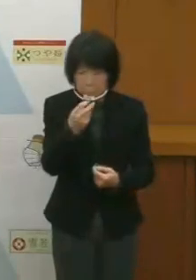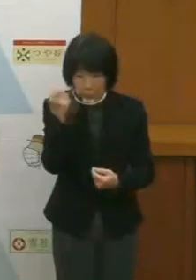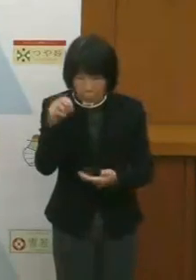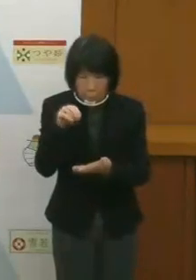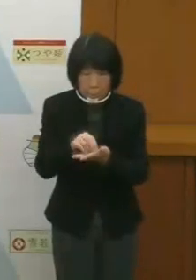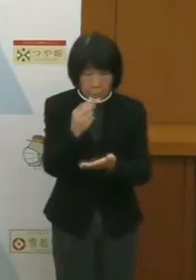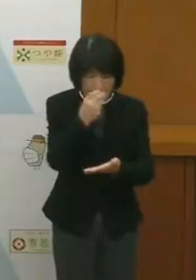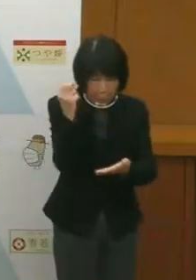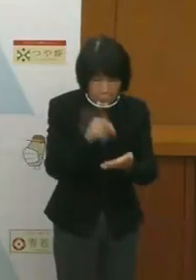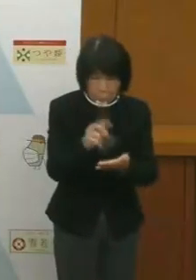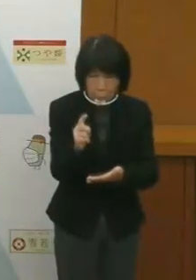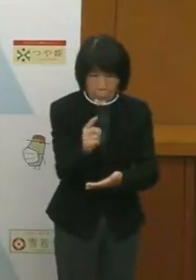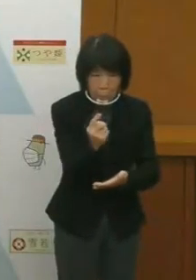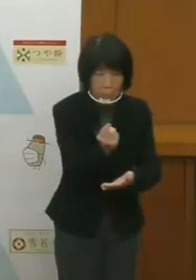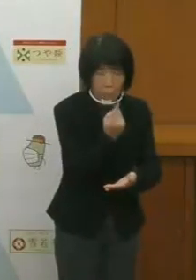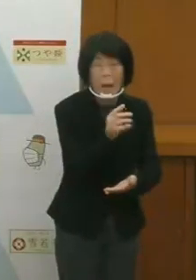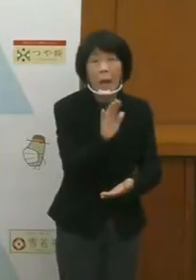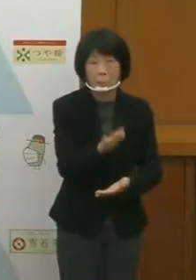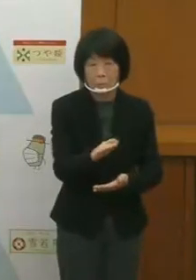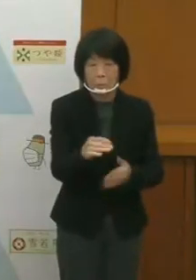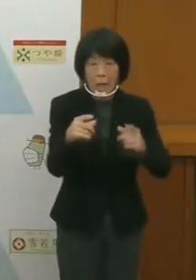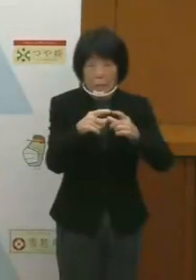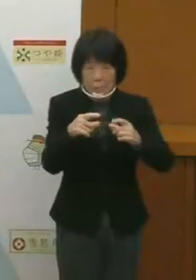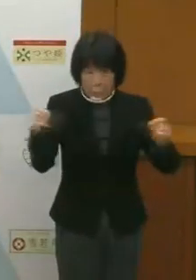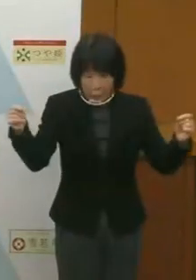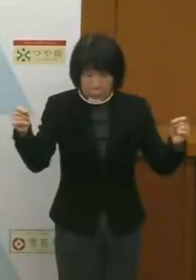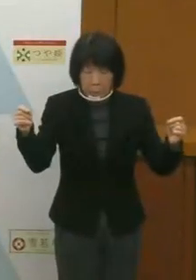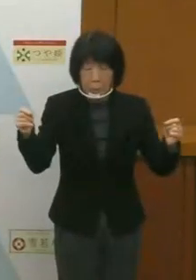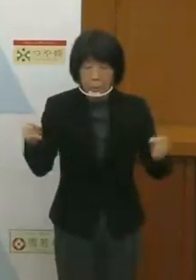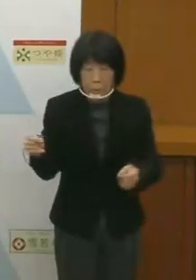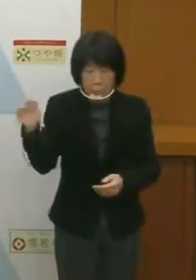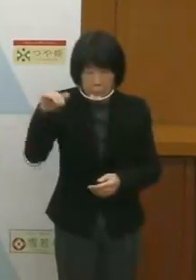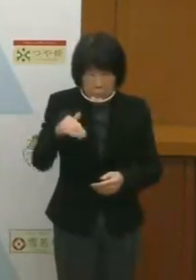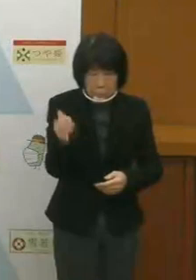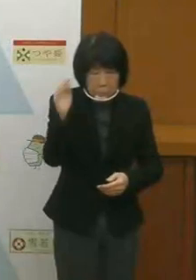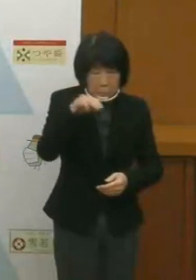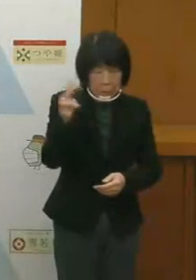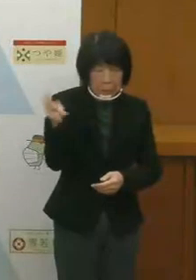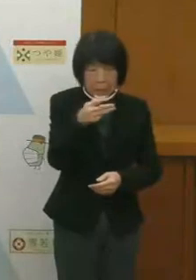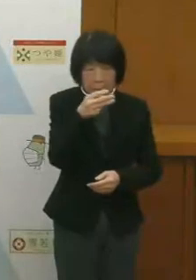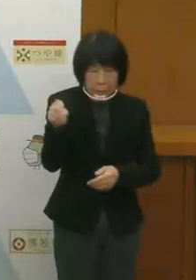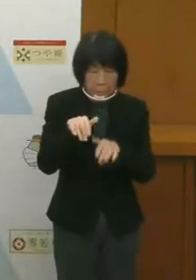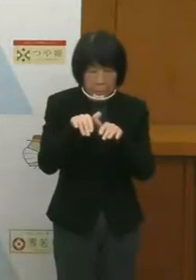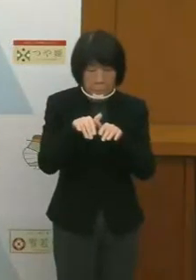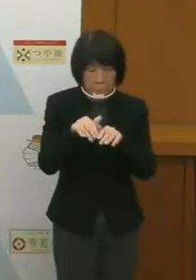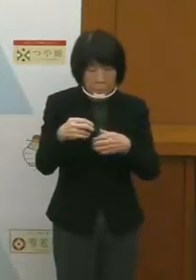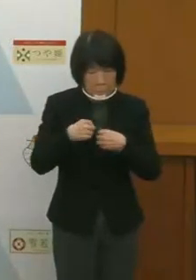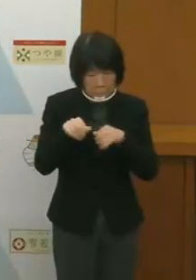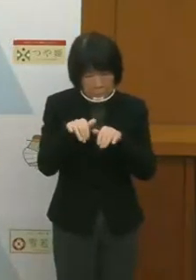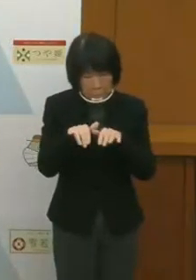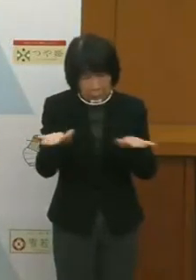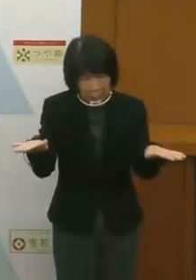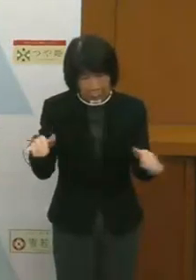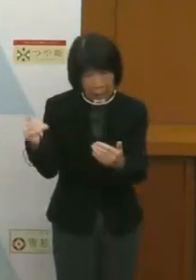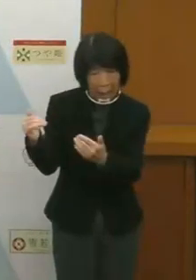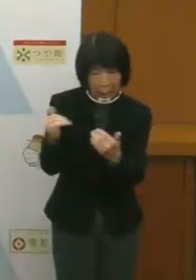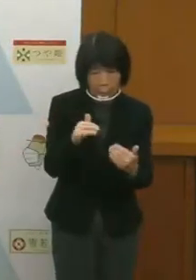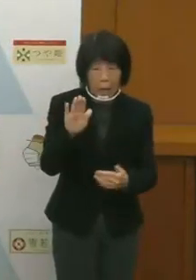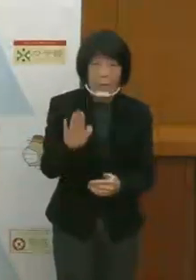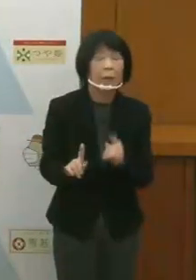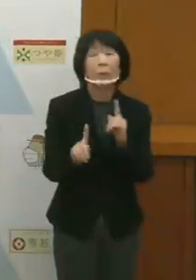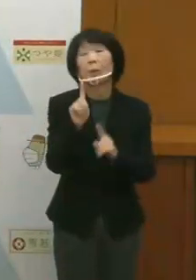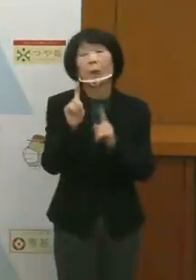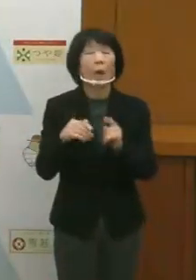、全国の第3波の影響を受けているのかどうか分かりませんけれども、